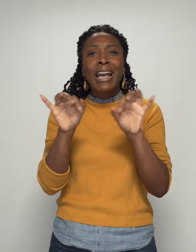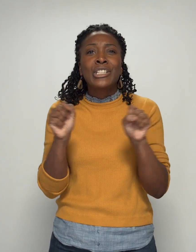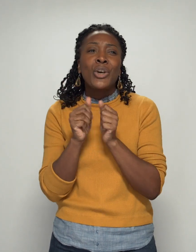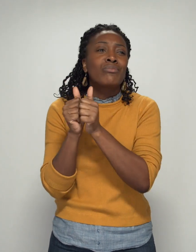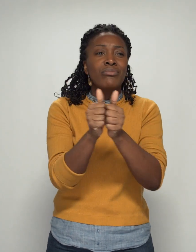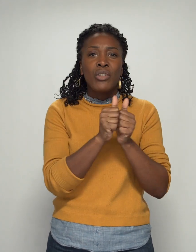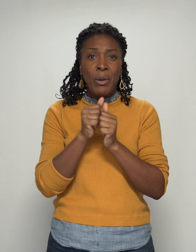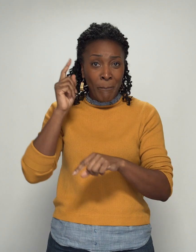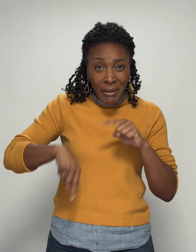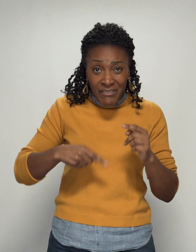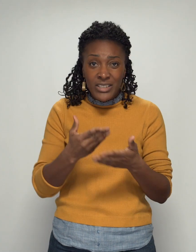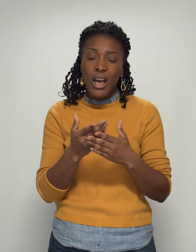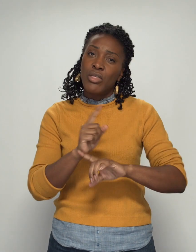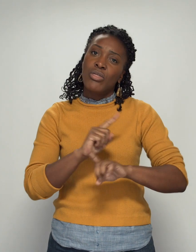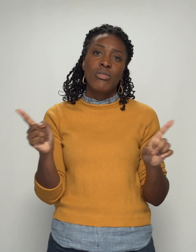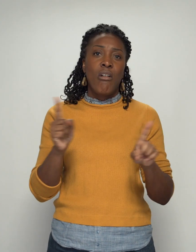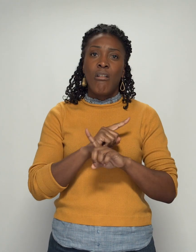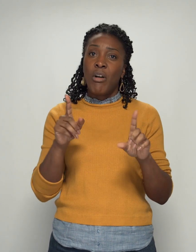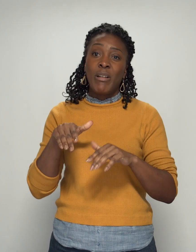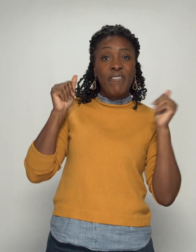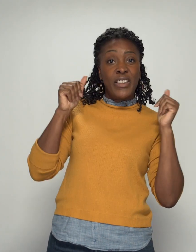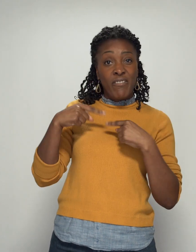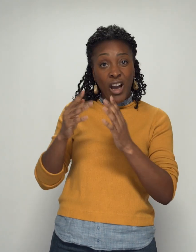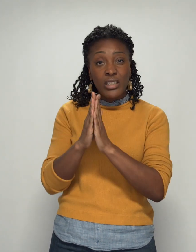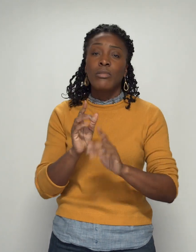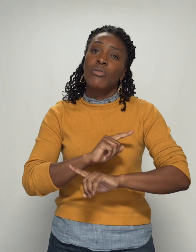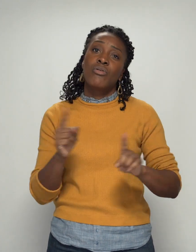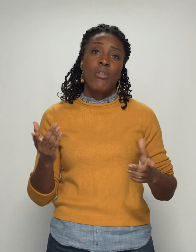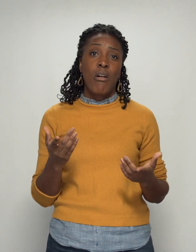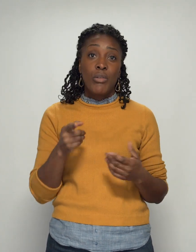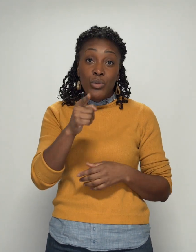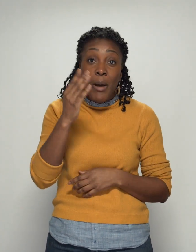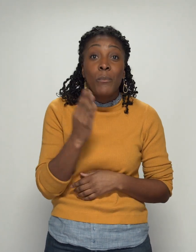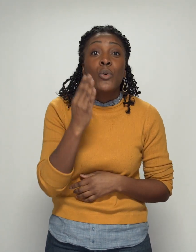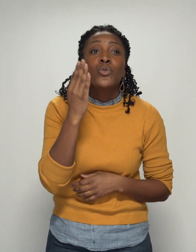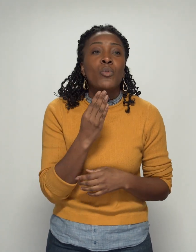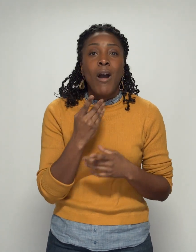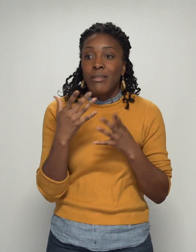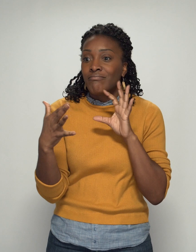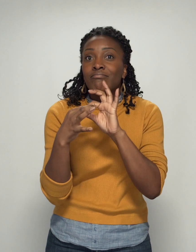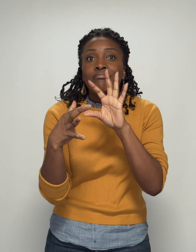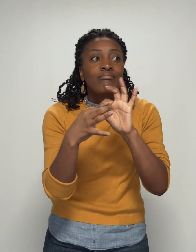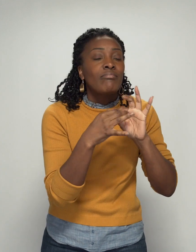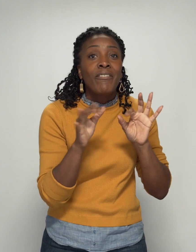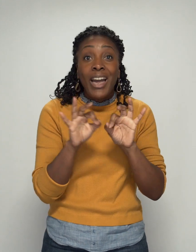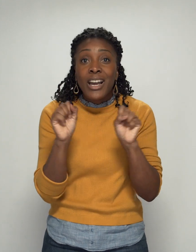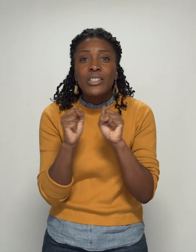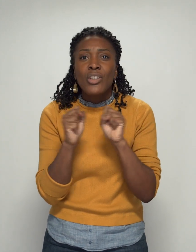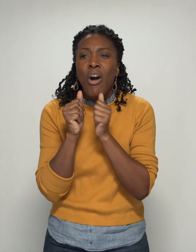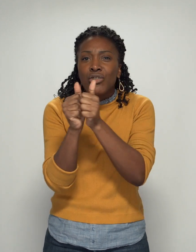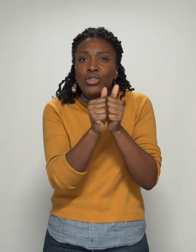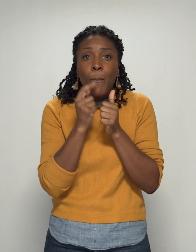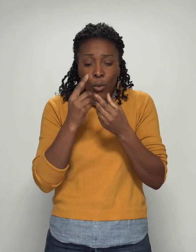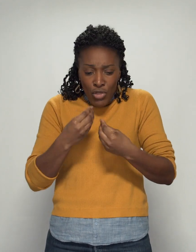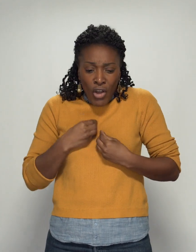communion fraternelle, de ne pas vous priver de l'Église. En réalité, tu as besoin de te connecter à tes frères et à